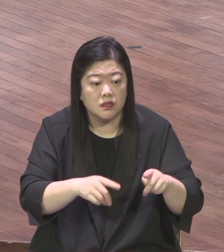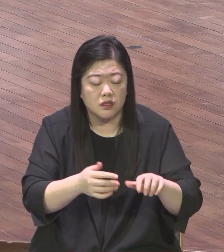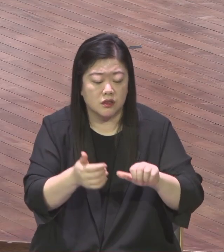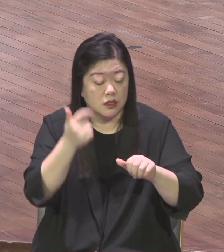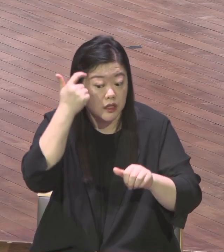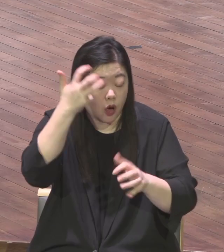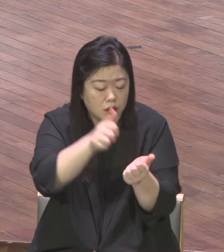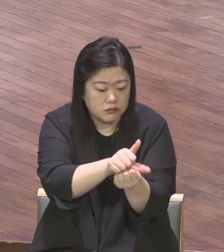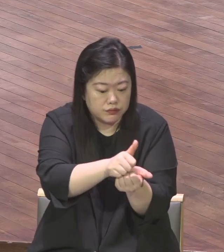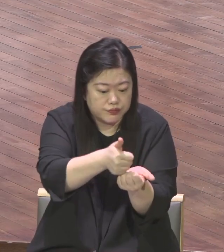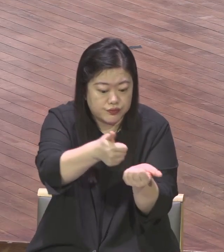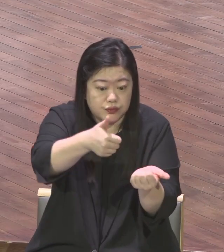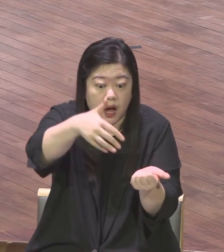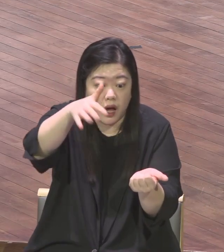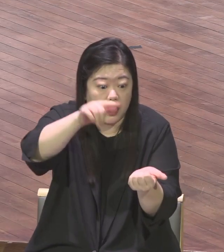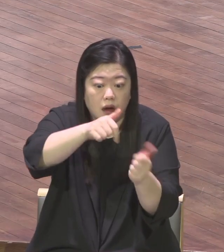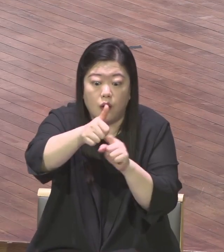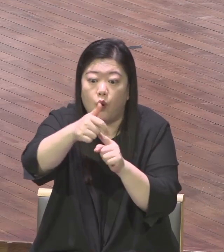갑니까?